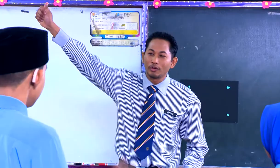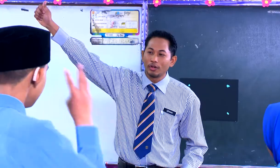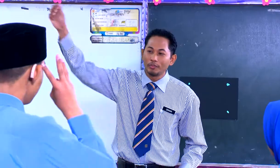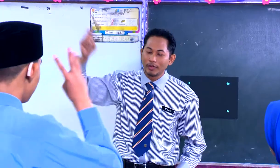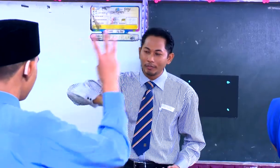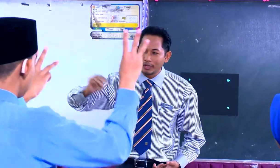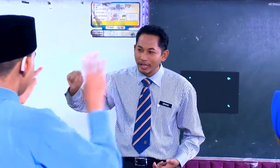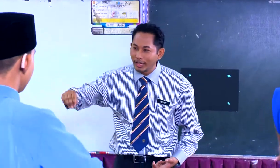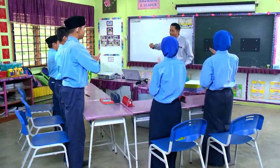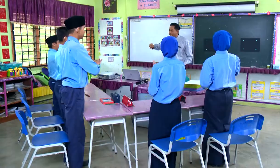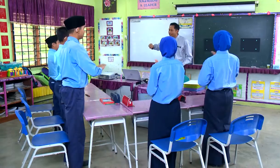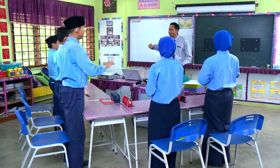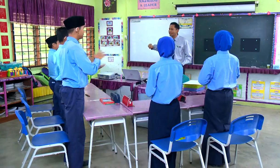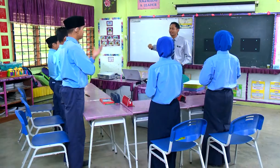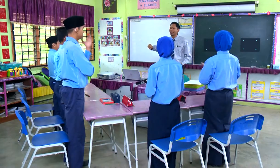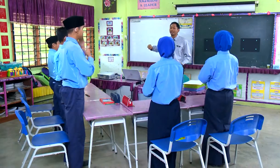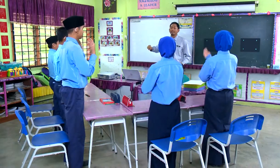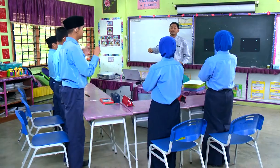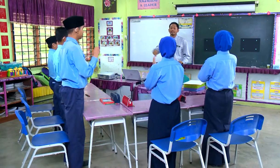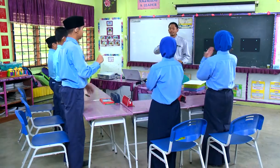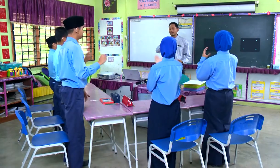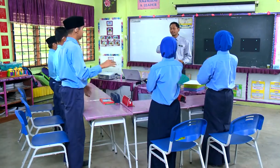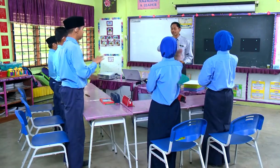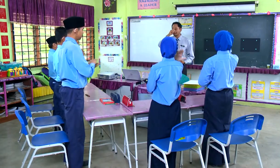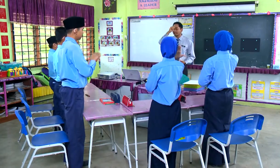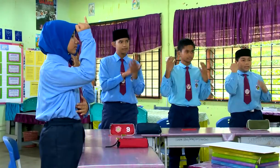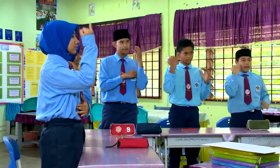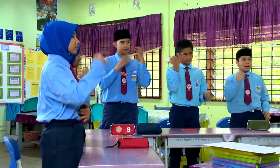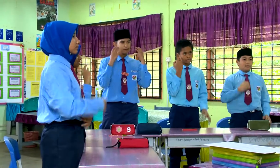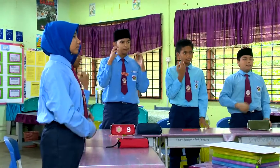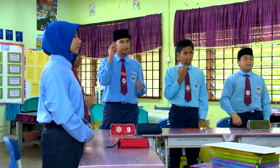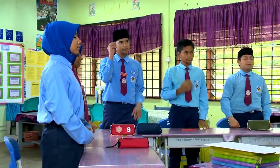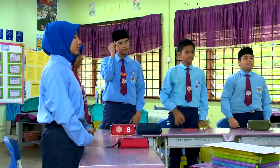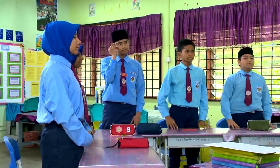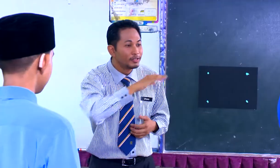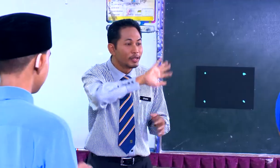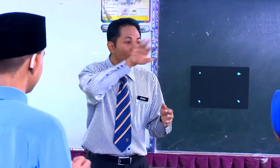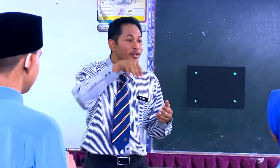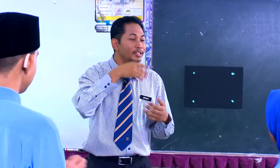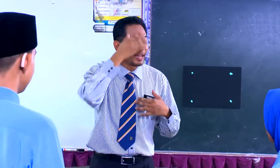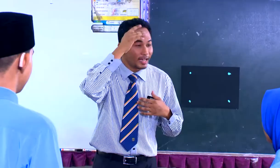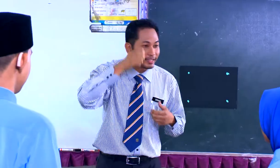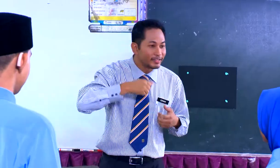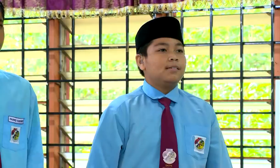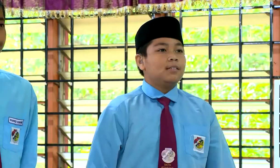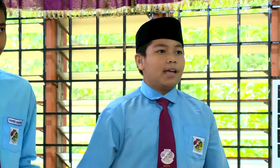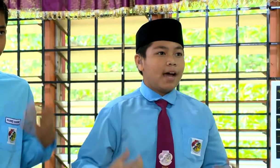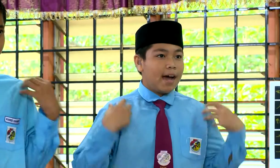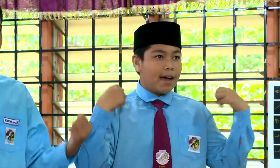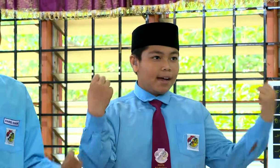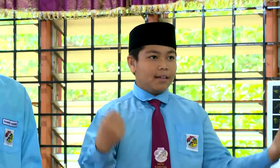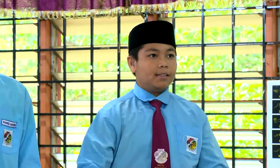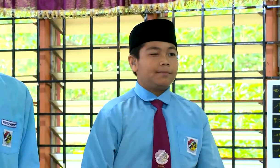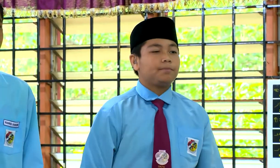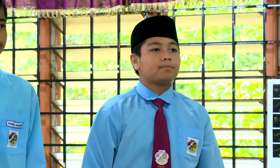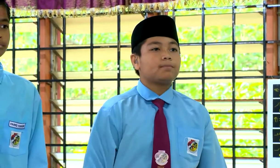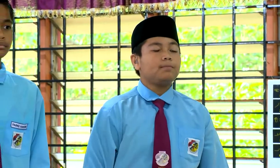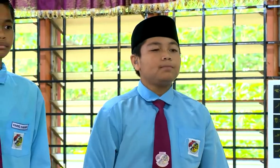Assalamualaikum murid-murid. Okey, saya nak tanya, semua sihat? Sihat. Okey, sekarang